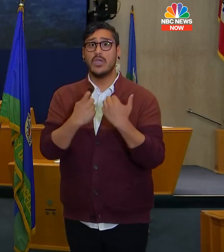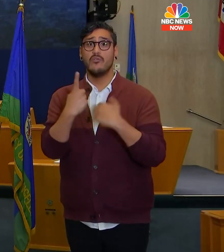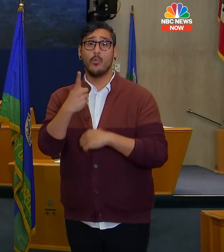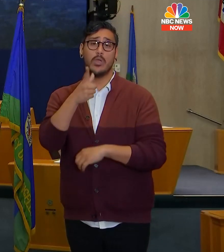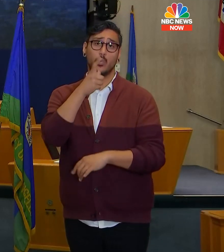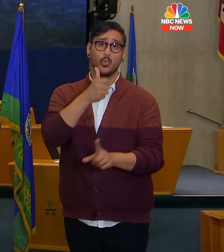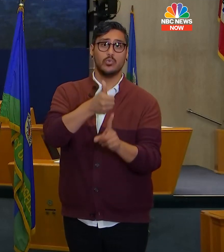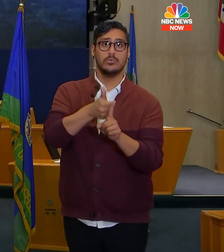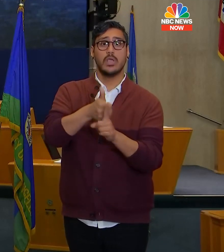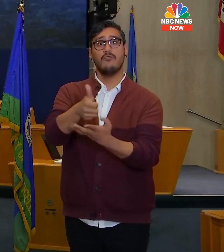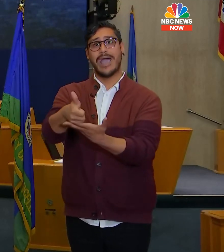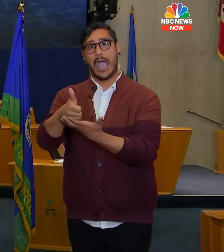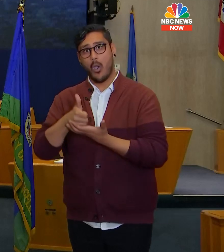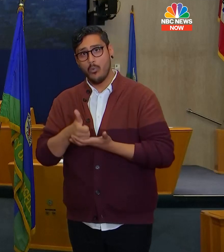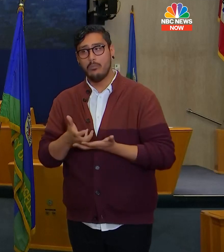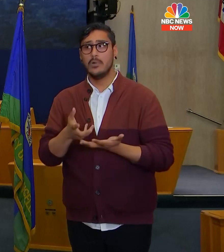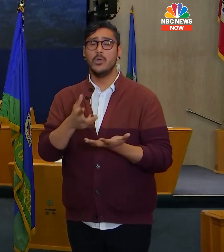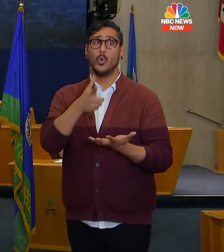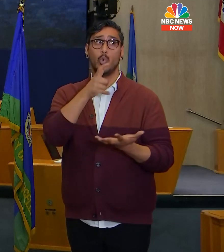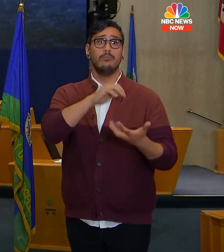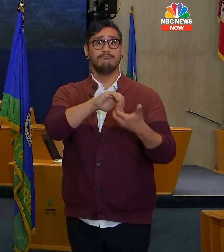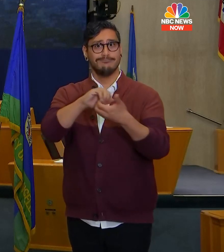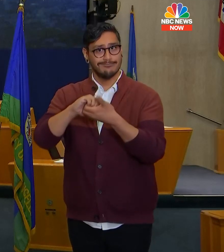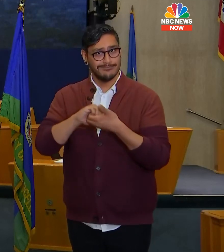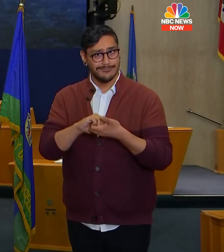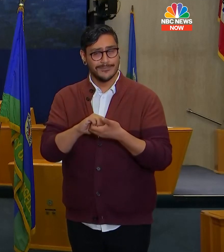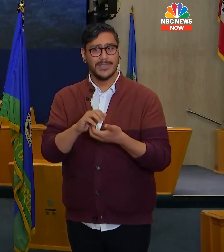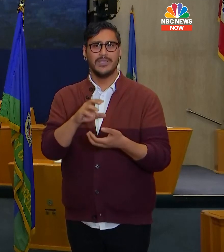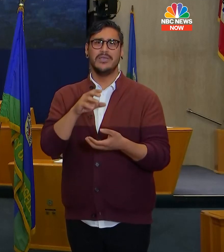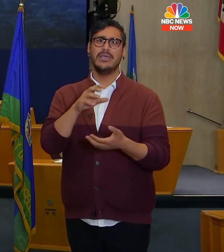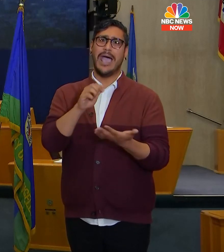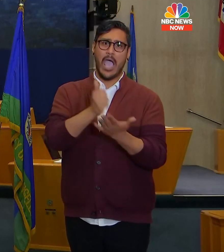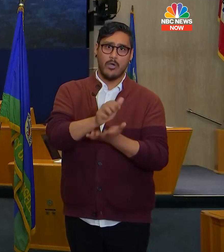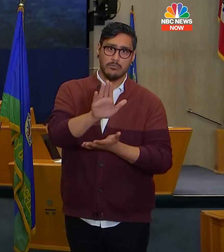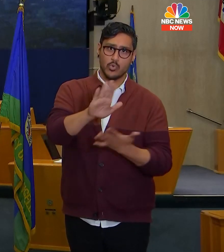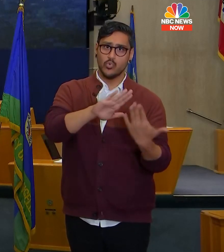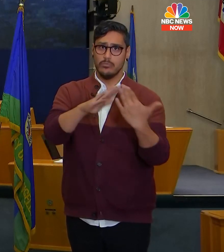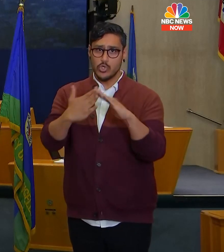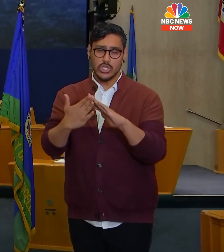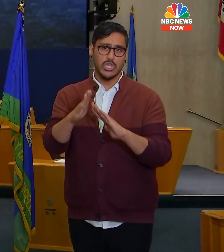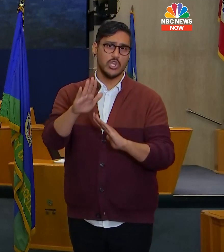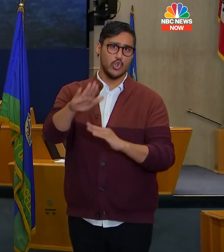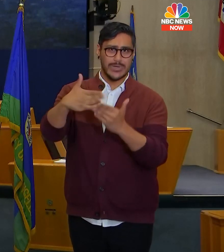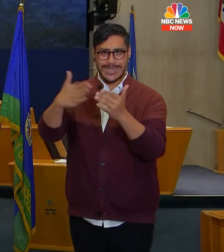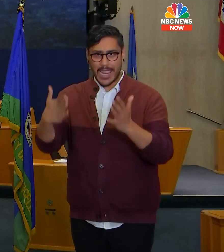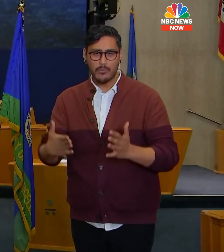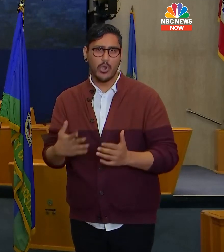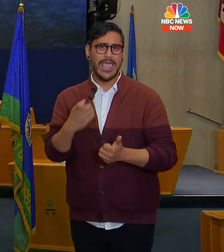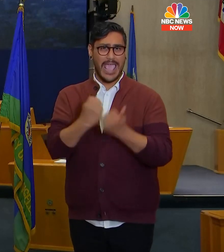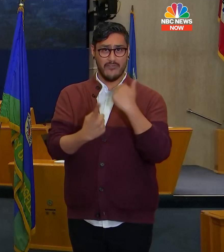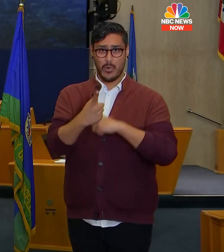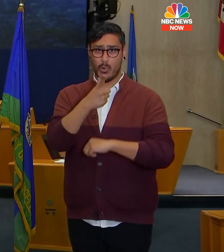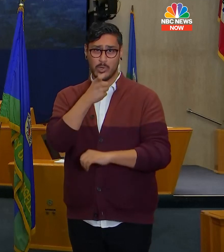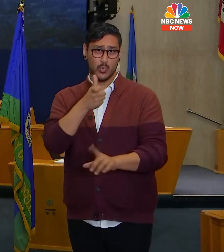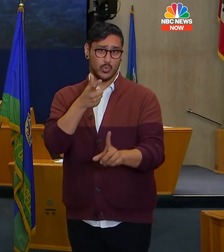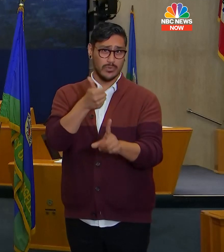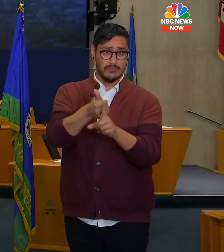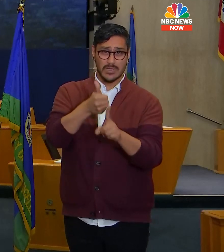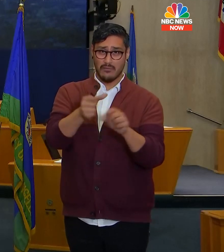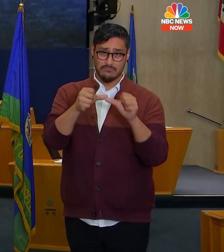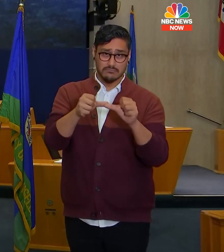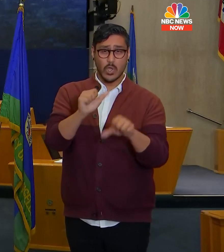ayudando, están cooperando entre sus casas, entre sus comunidades, sus vecindarios, los que están trabajando día tras